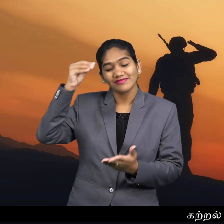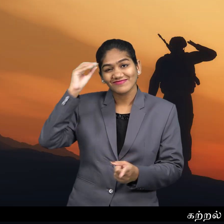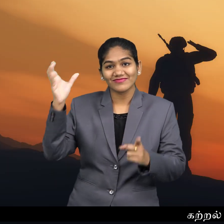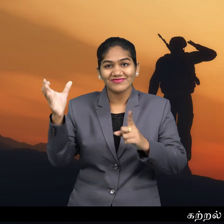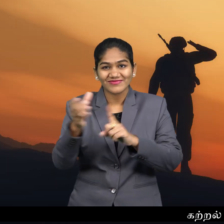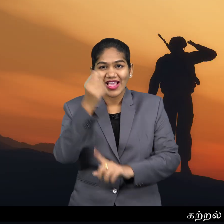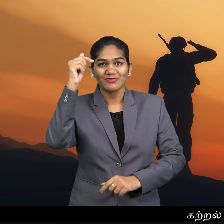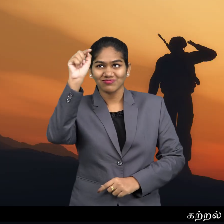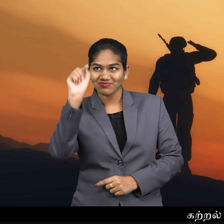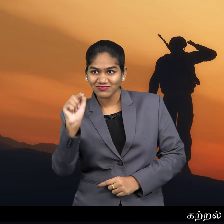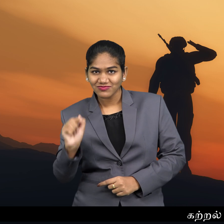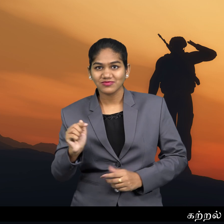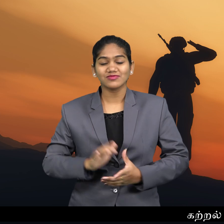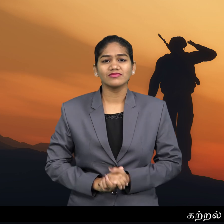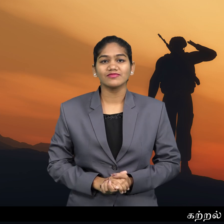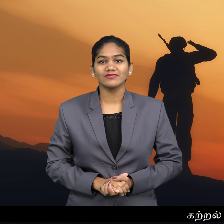கற்றுக்கொள்வீர்கள்.